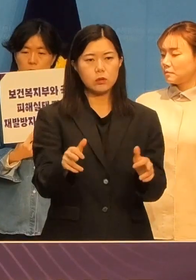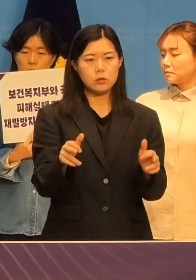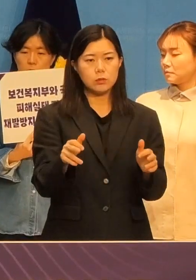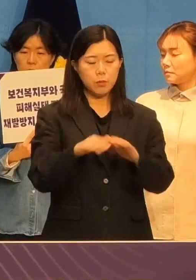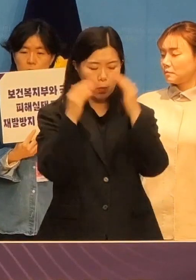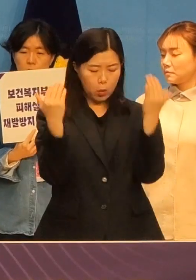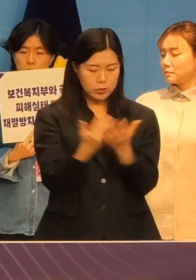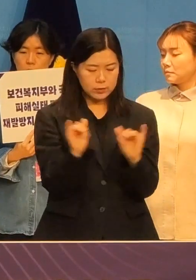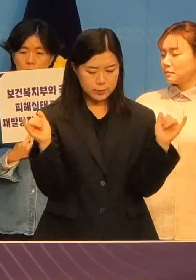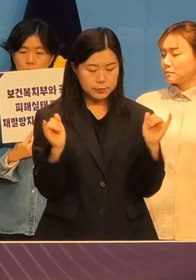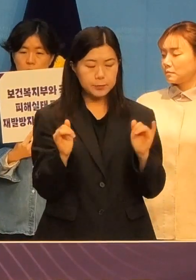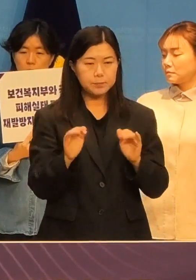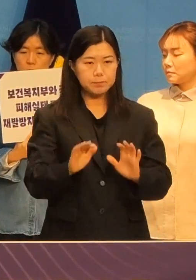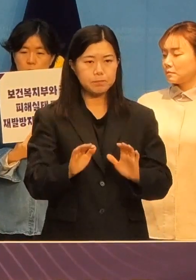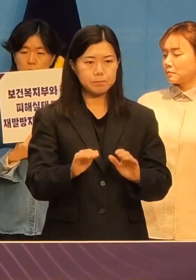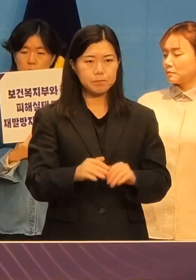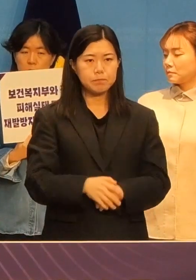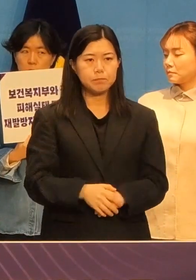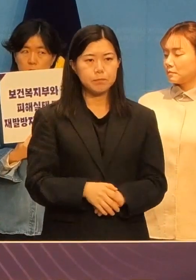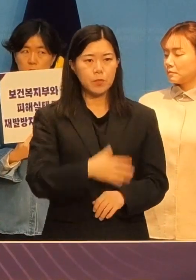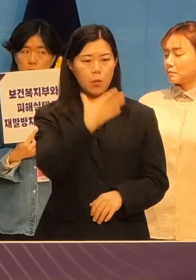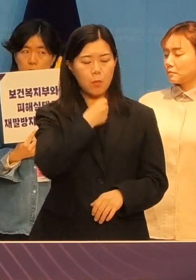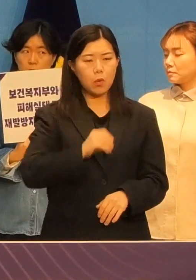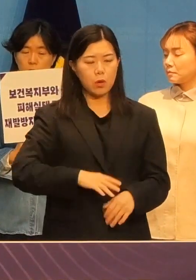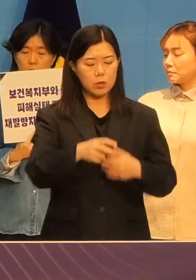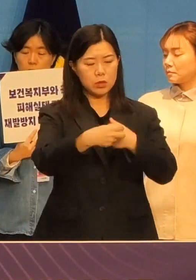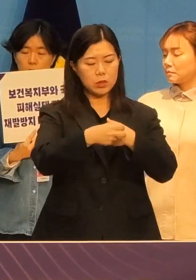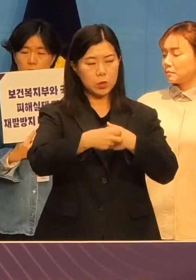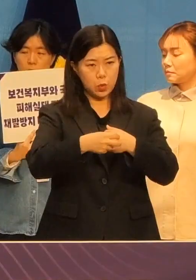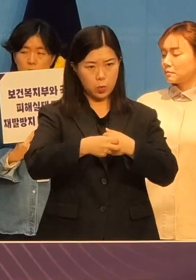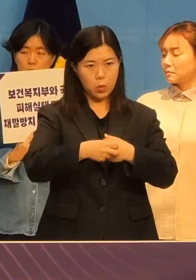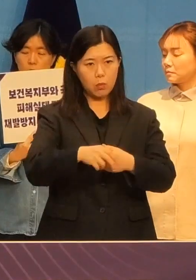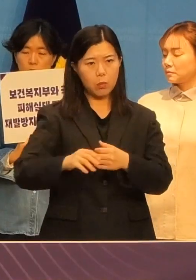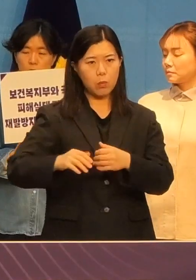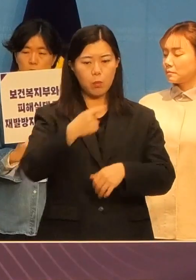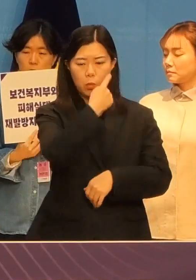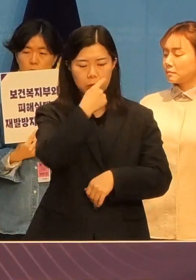모든 사람들의 전면적인 보건의료 보장체계와 지원